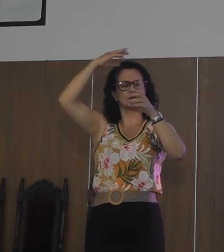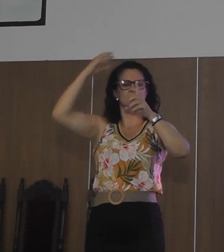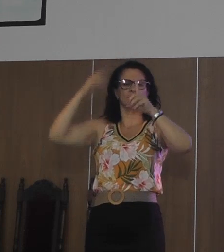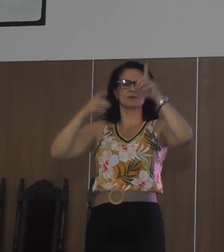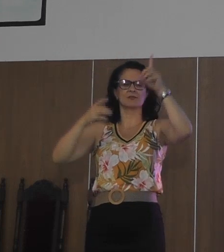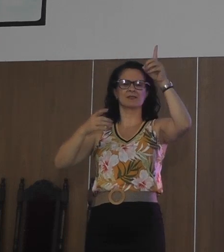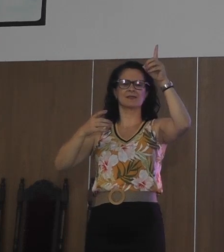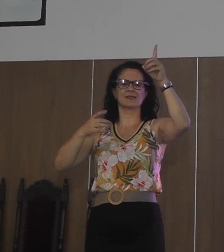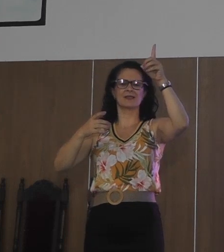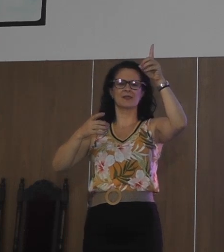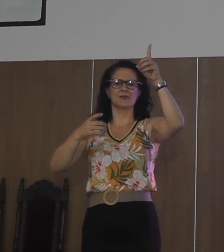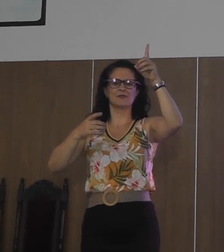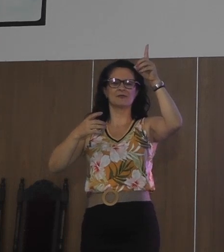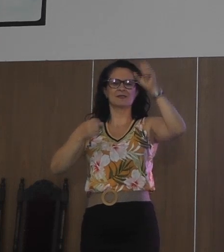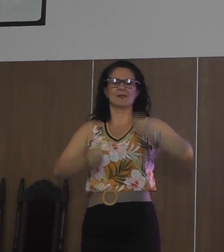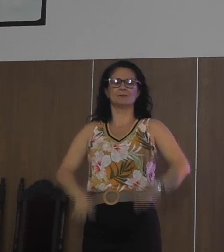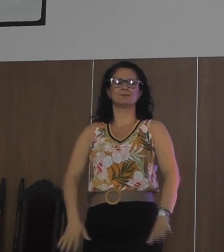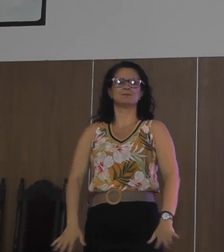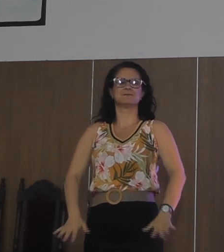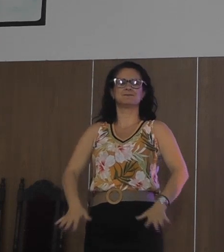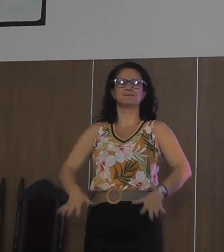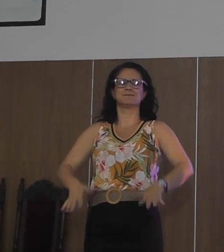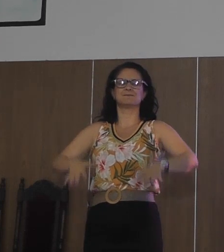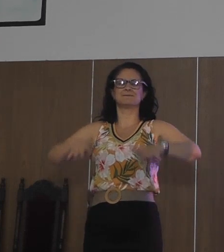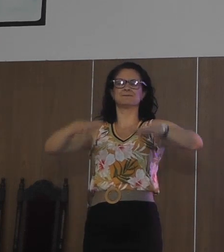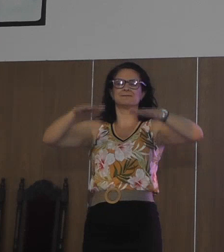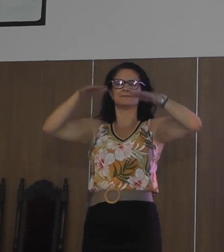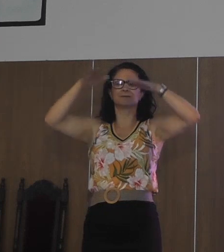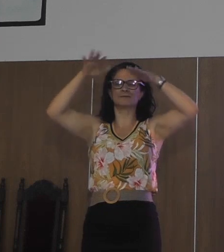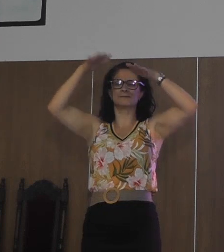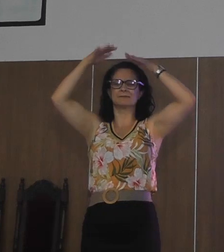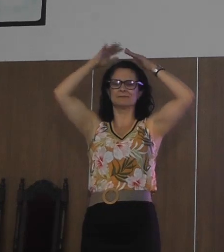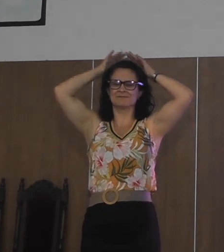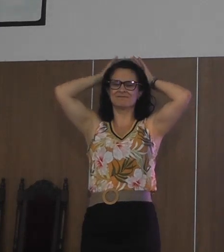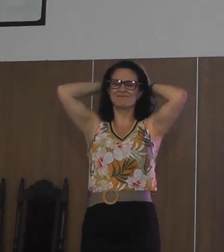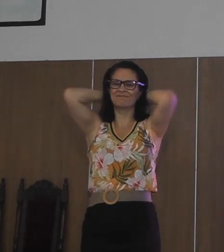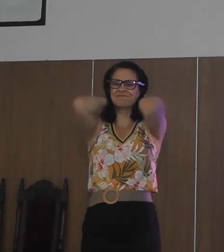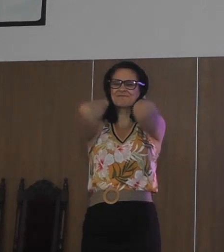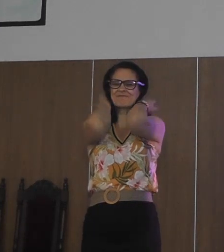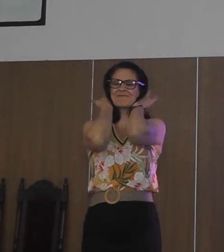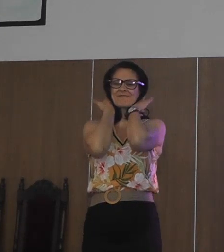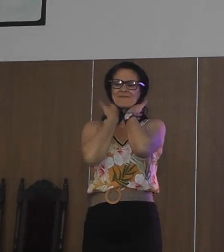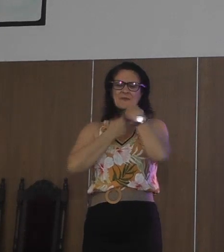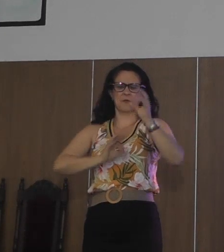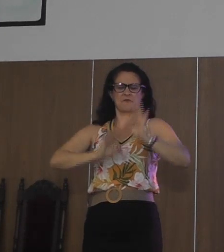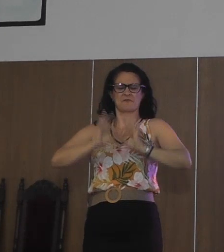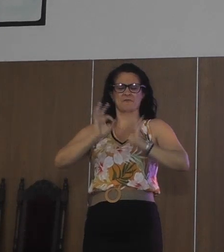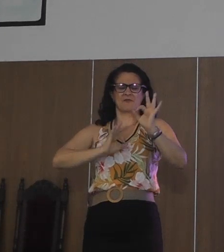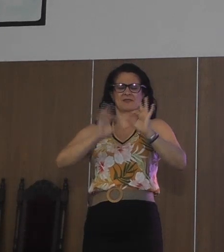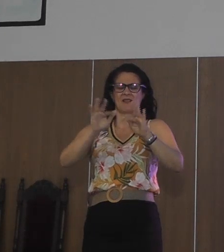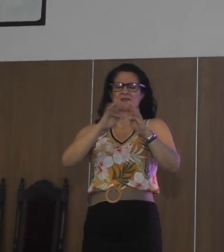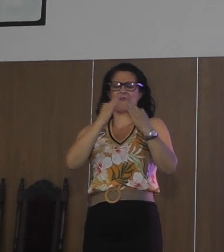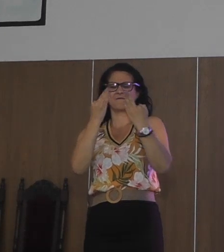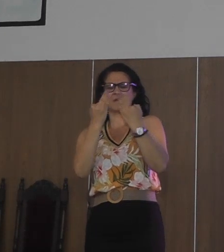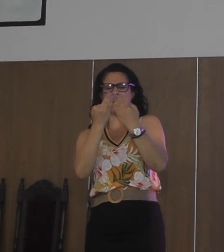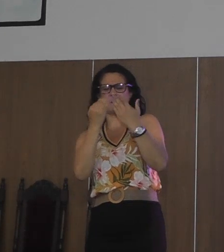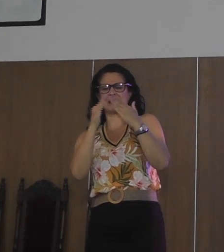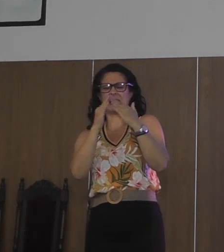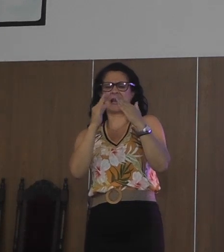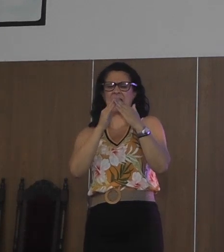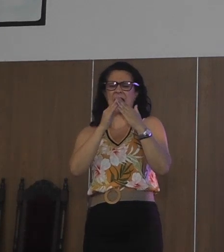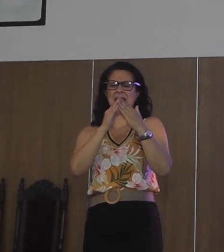transbordem em você, sua casa, sua família, todos os seus projetos, seus planos, hoje e